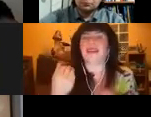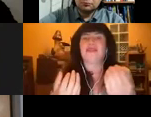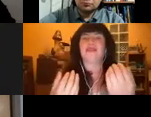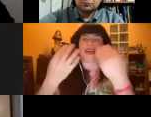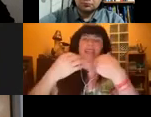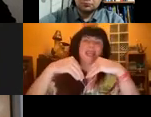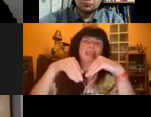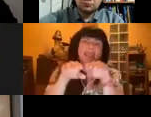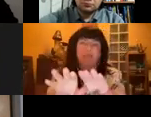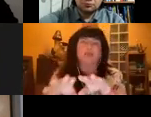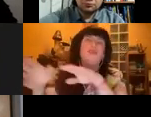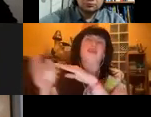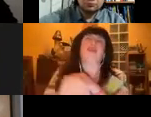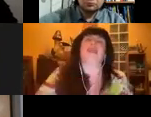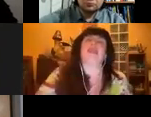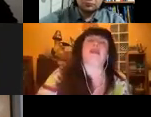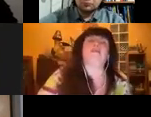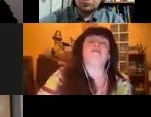persona, ¿verdad?, que está señando,